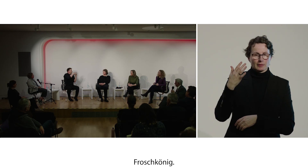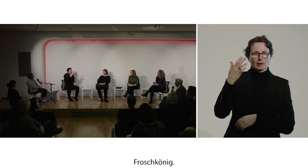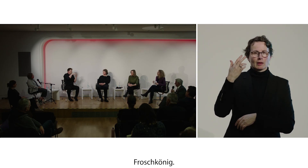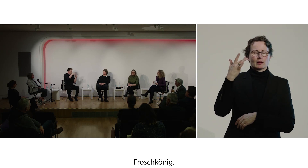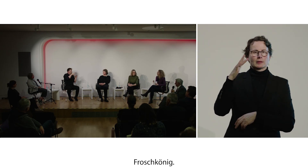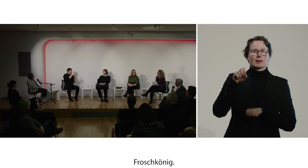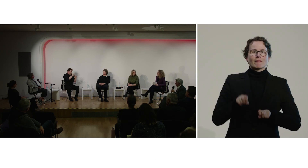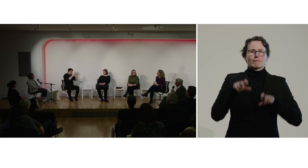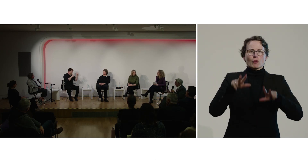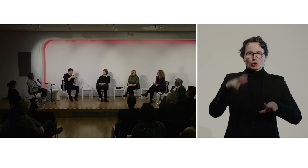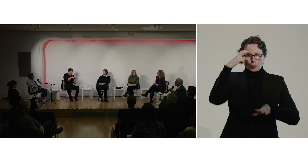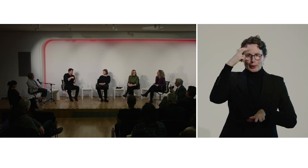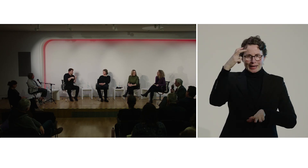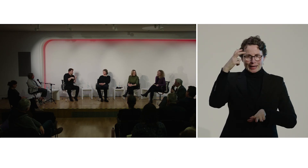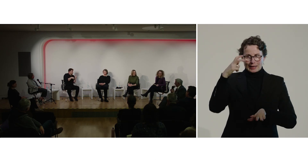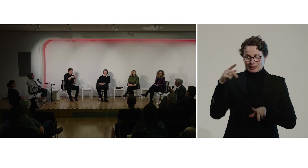Ja,